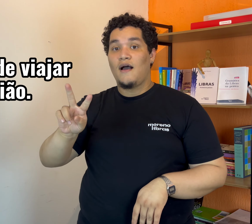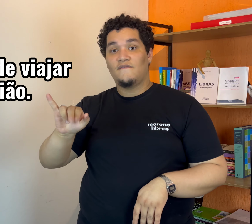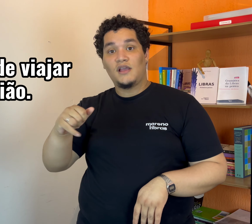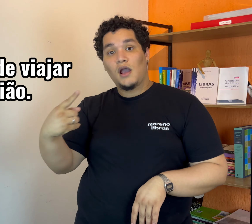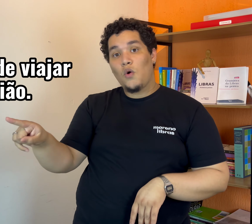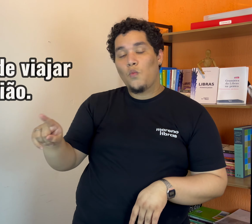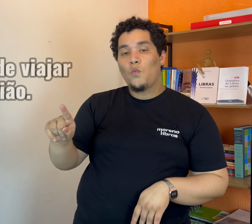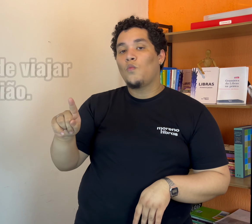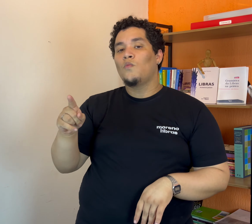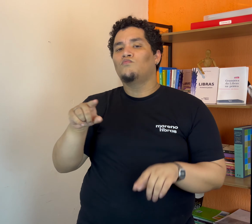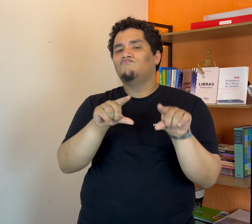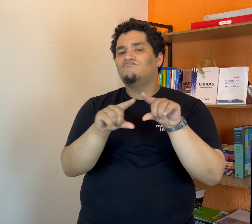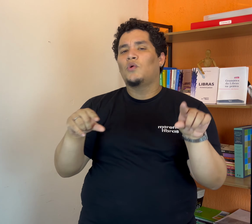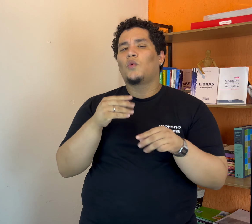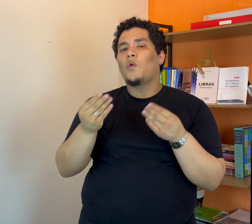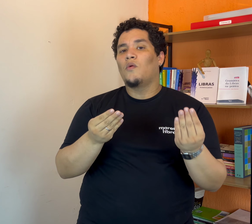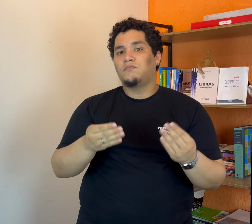Como sinalizar essa frase?